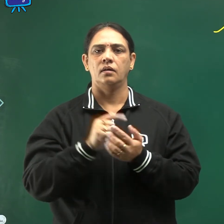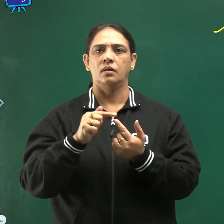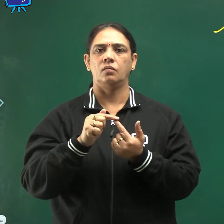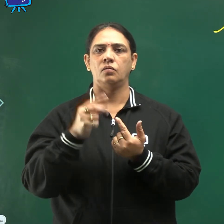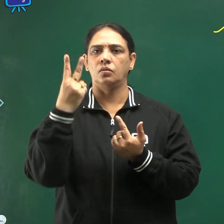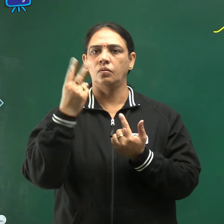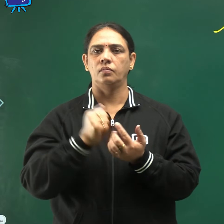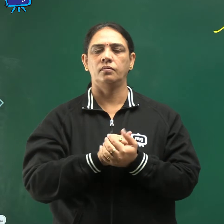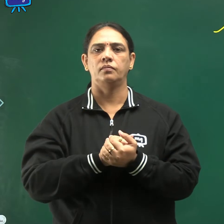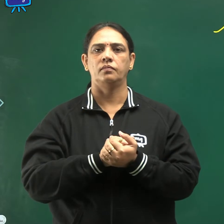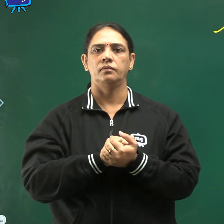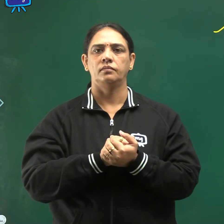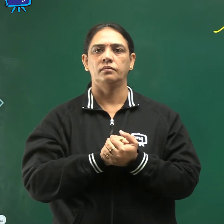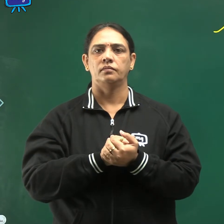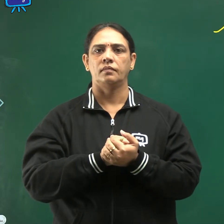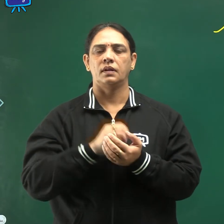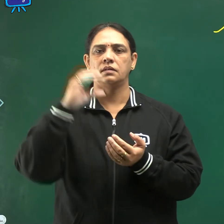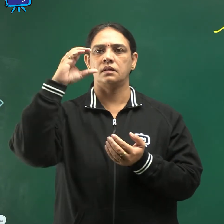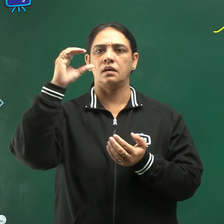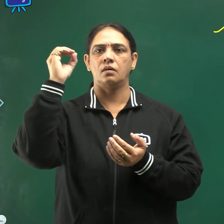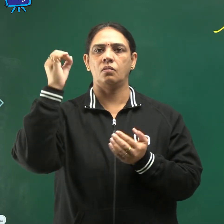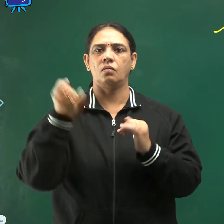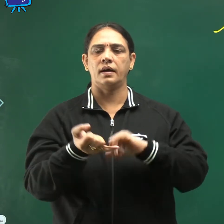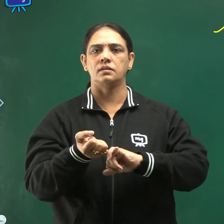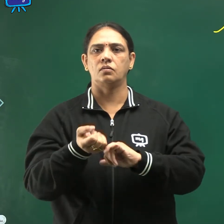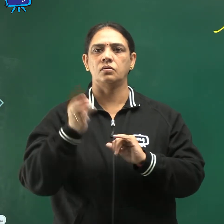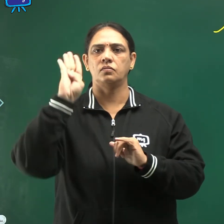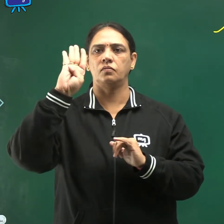1/√2 कॉस 45